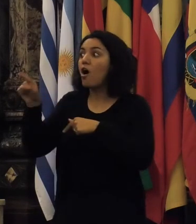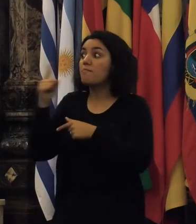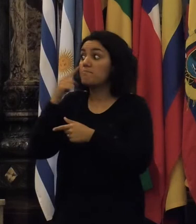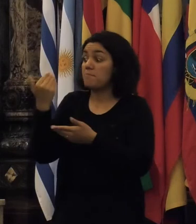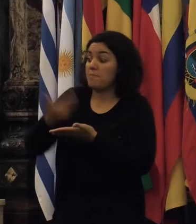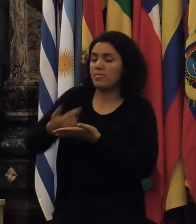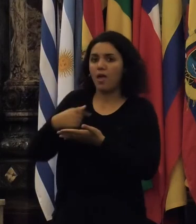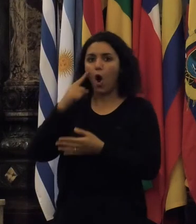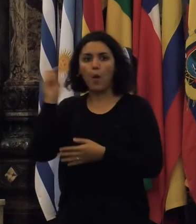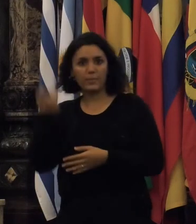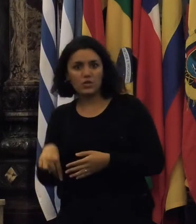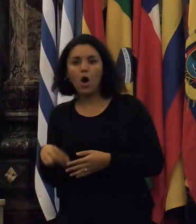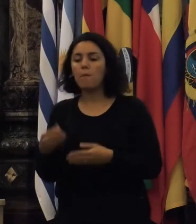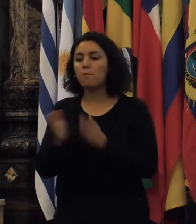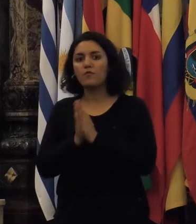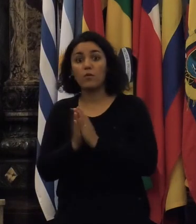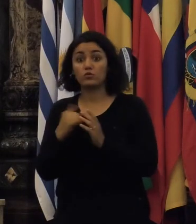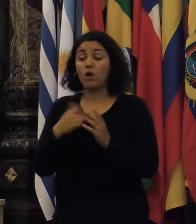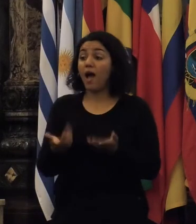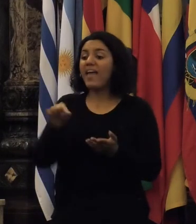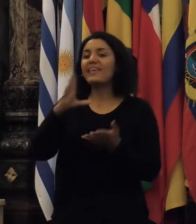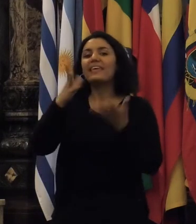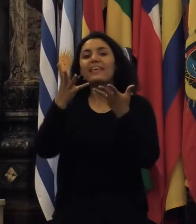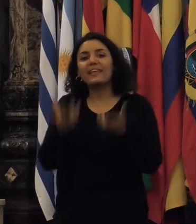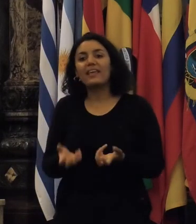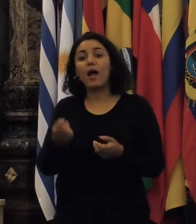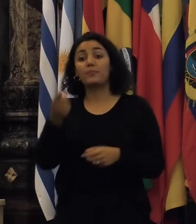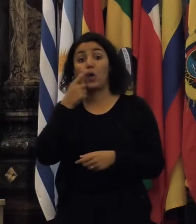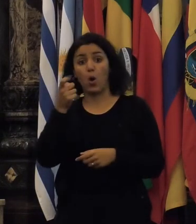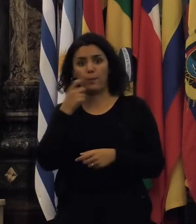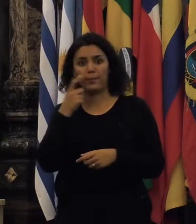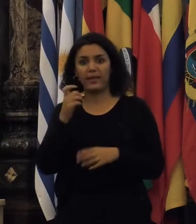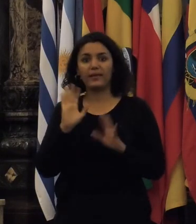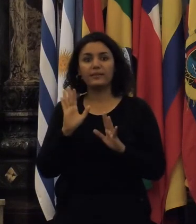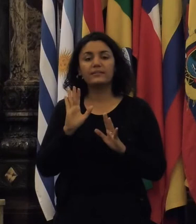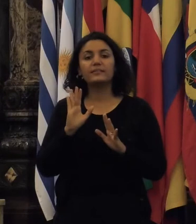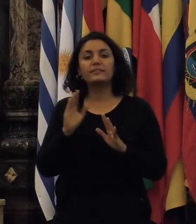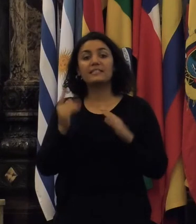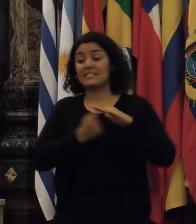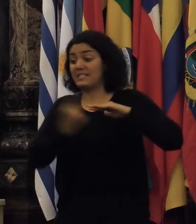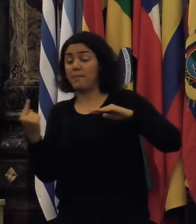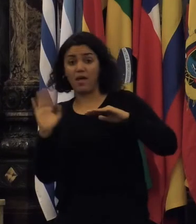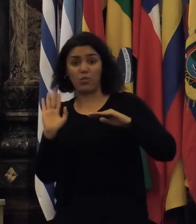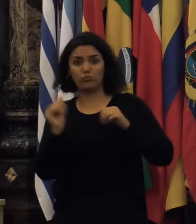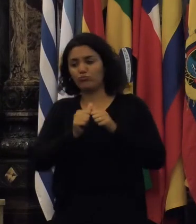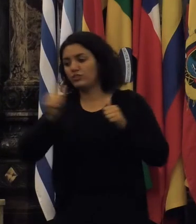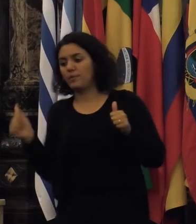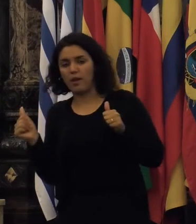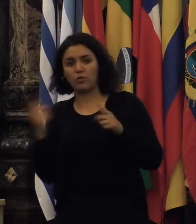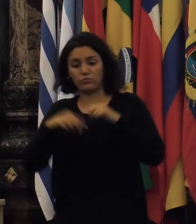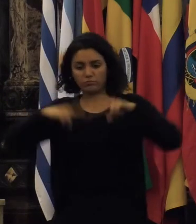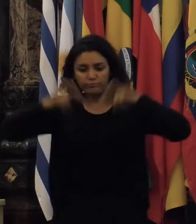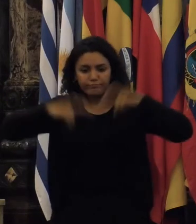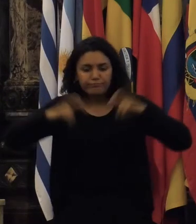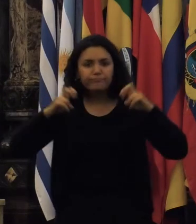evaluar. Entonces, en cierto caso, querían una revinculación porque el señor había sido sobreseído. cuando nosotros hacemos el estudio de caso y toda la trayectoria,